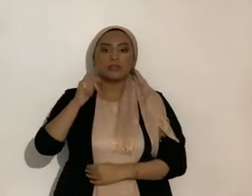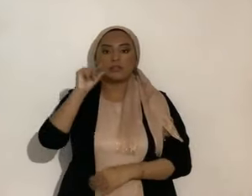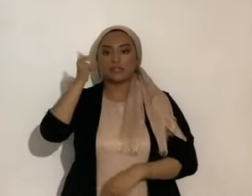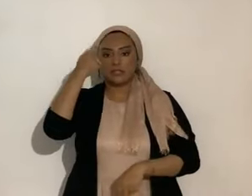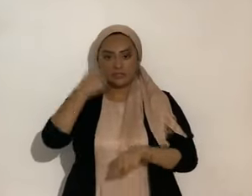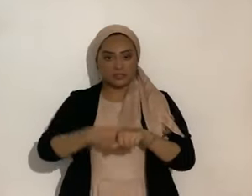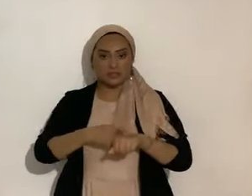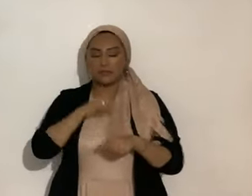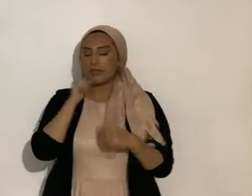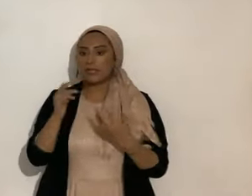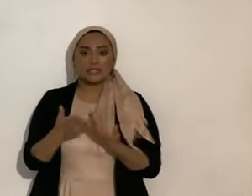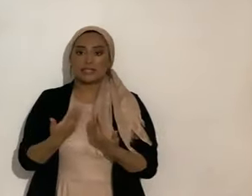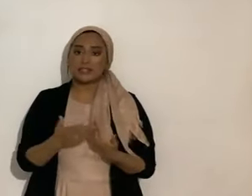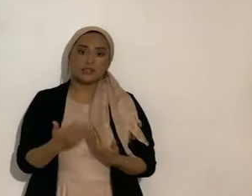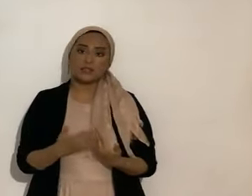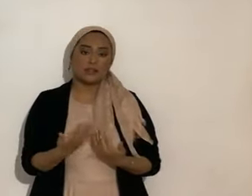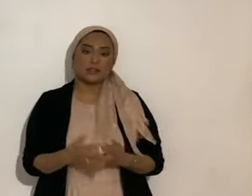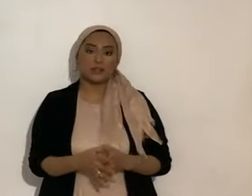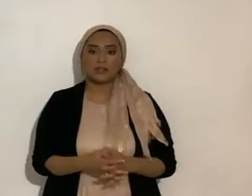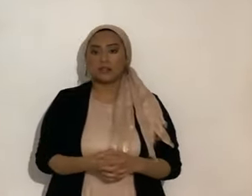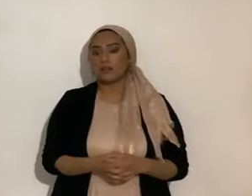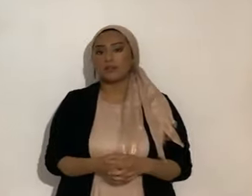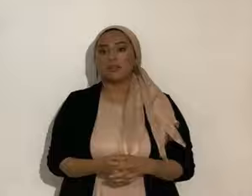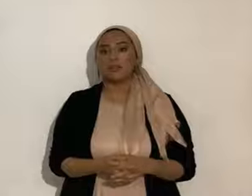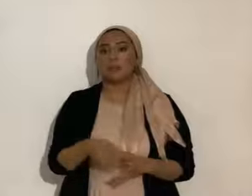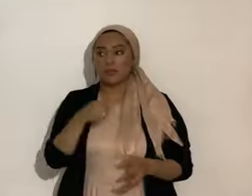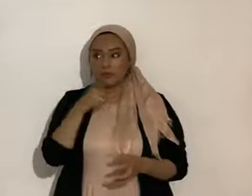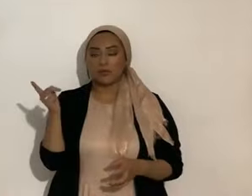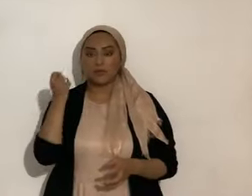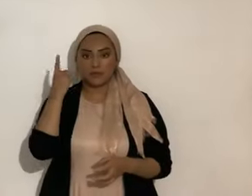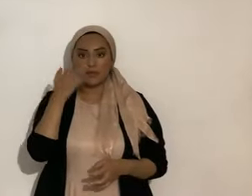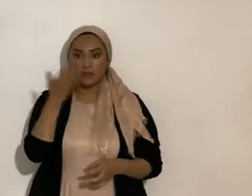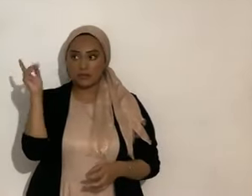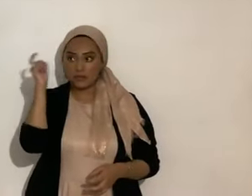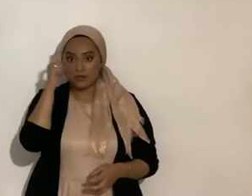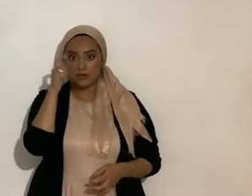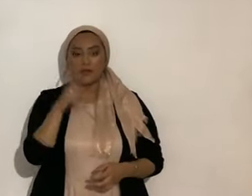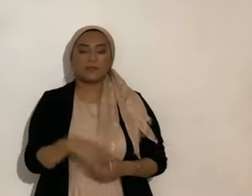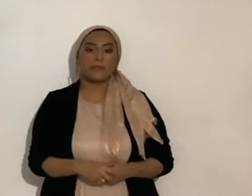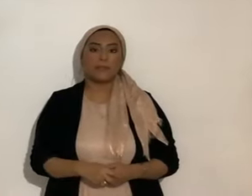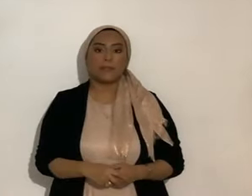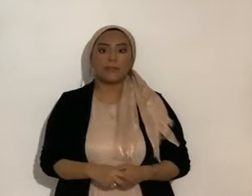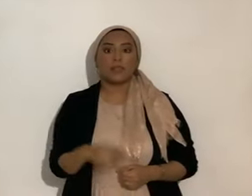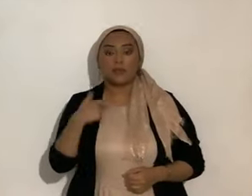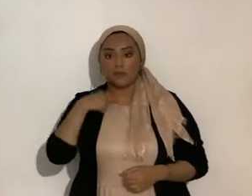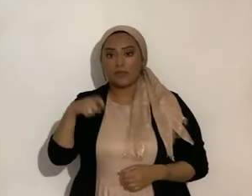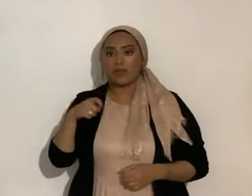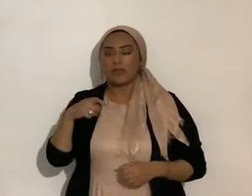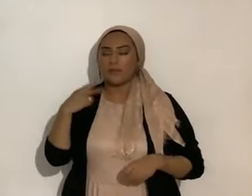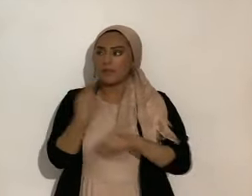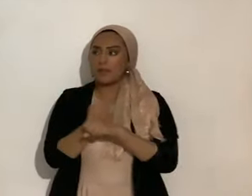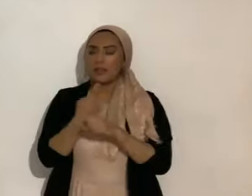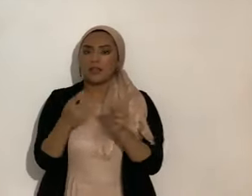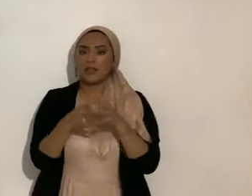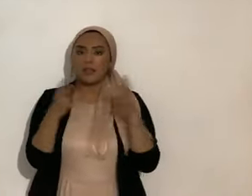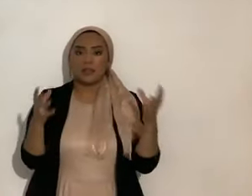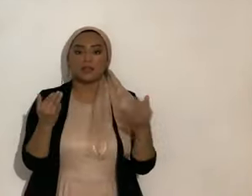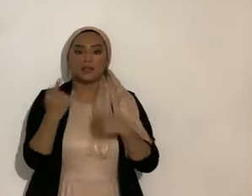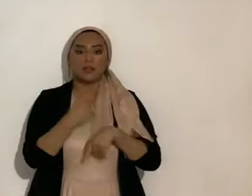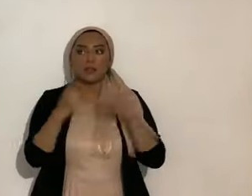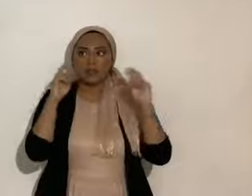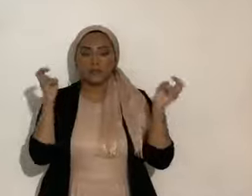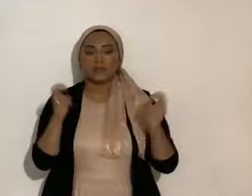es un tema fácil. Aunque entienden muy bien, son inteligentes, es un tema que hay que sacarle mucho jugo a este tema.